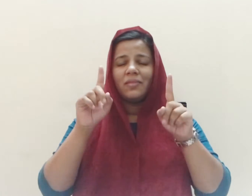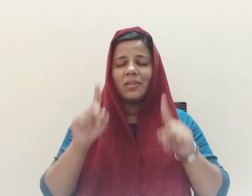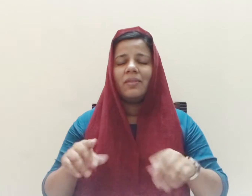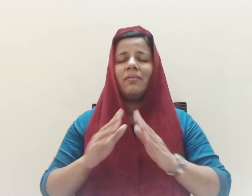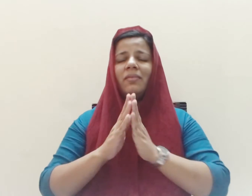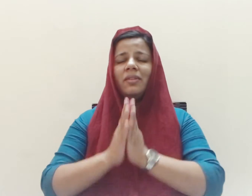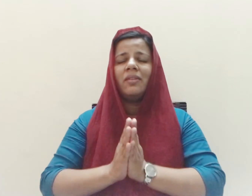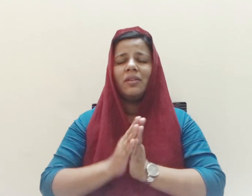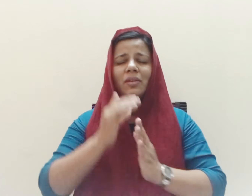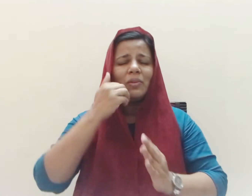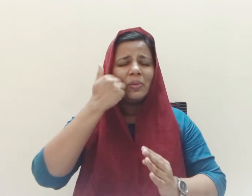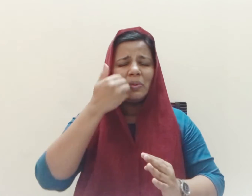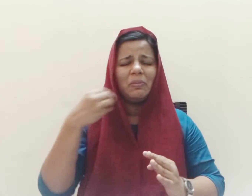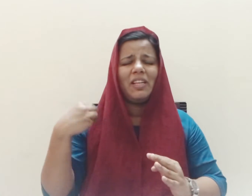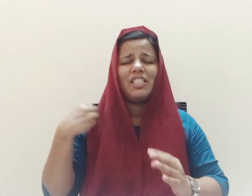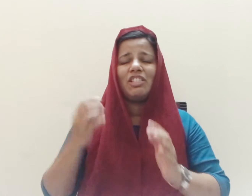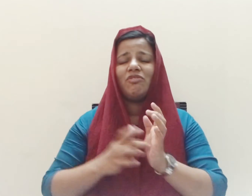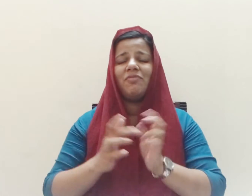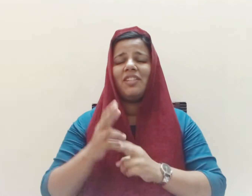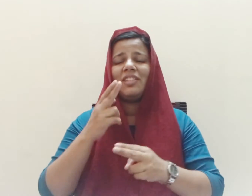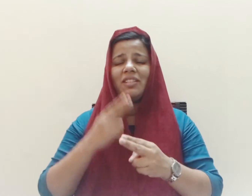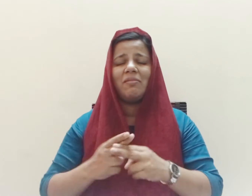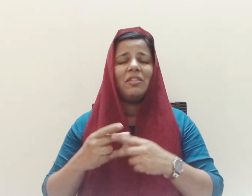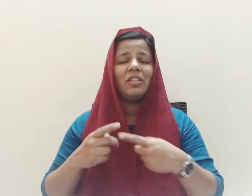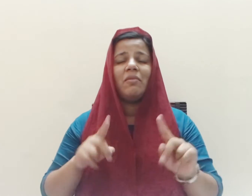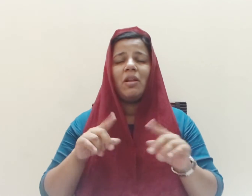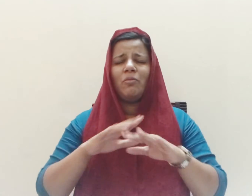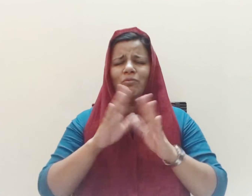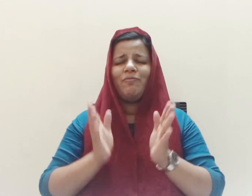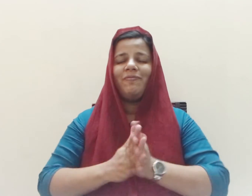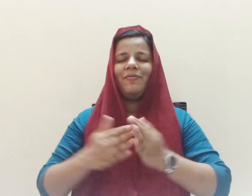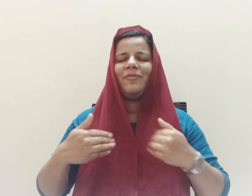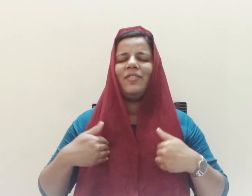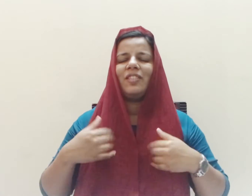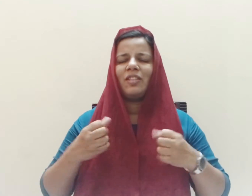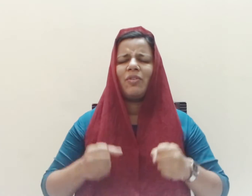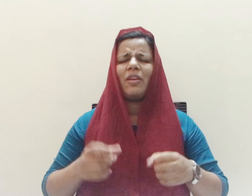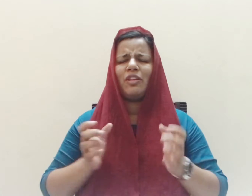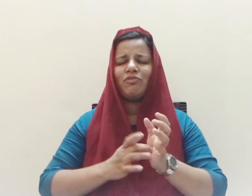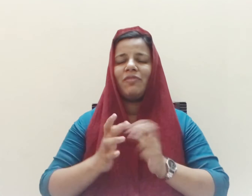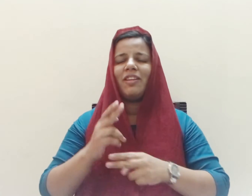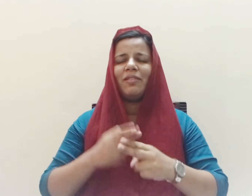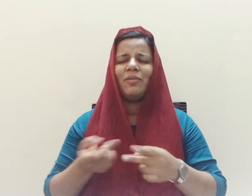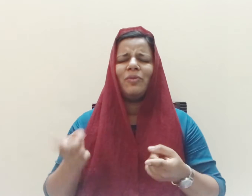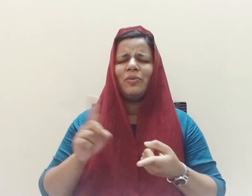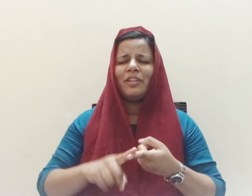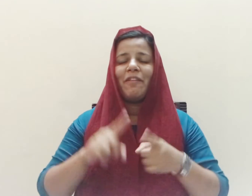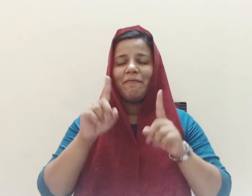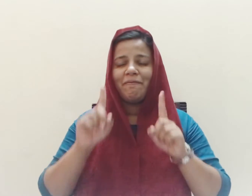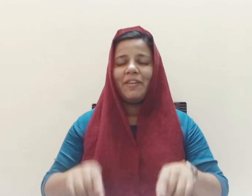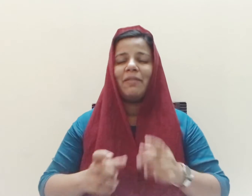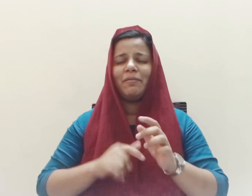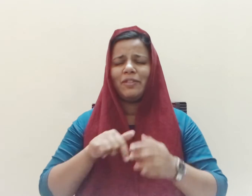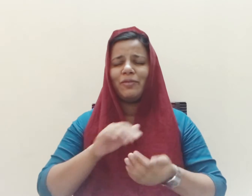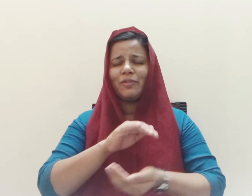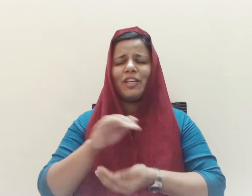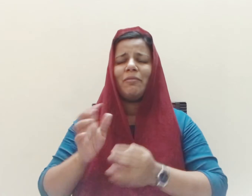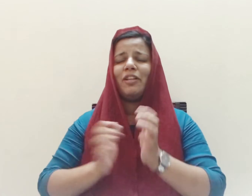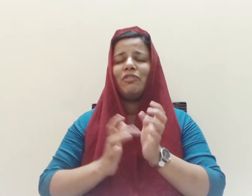നാമത്തിൽ രോഗക്കെടുതികൾ വിട്ടുമാറട്ടെ. പരിപൂർണ്ണ സൗഖ്യം യേശുവിൻ്റെ നാമത്തിൽ ഉണ്ടാകട്ടെ. കർത്താവേ, അങ്ങയുടെ കുഞ്ഞുങ്ങളുടെ മേൽ യേശു